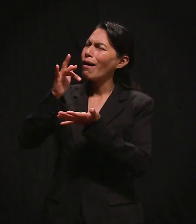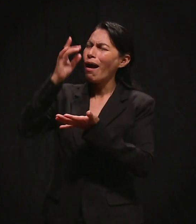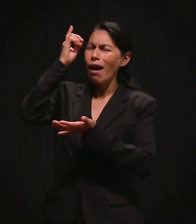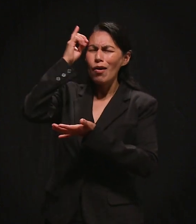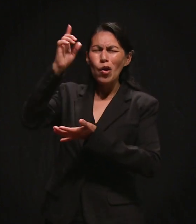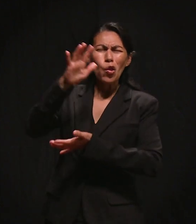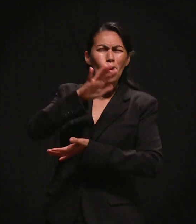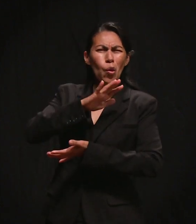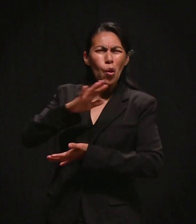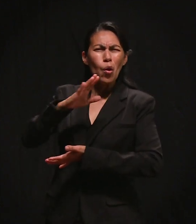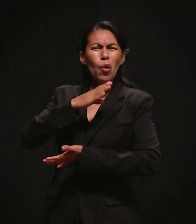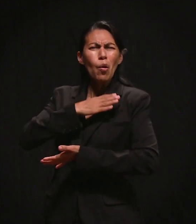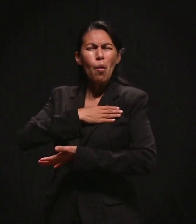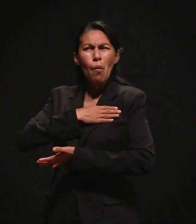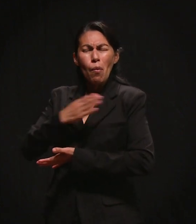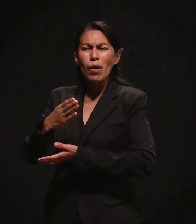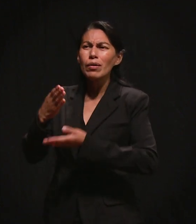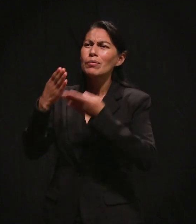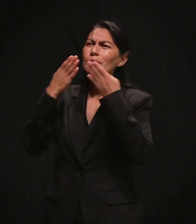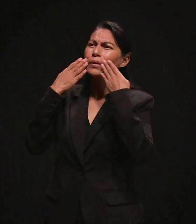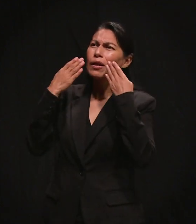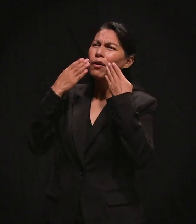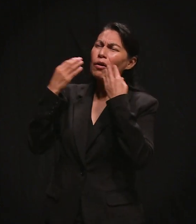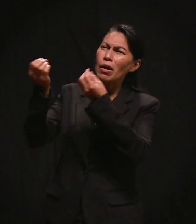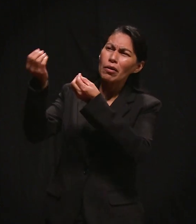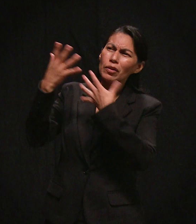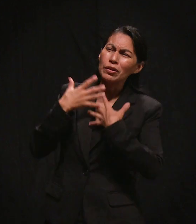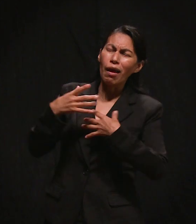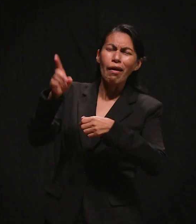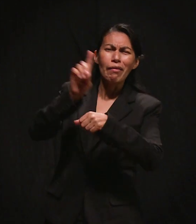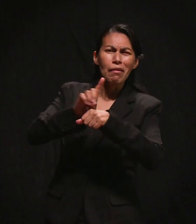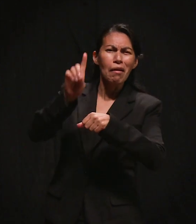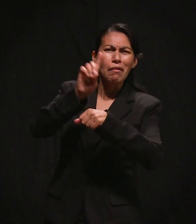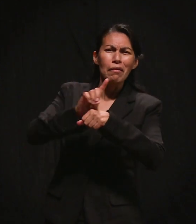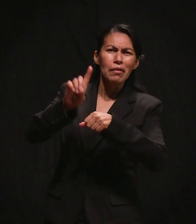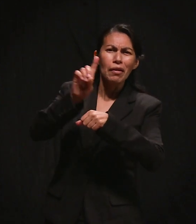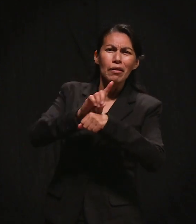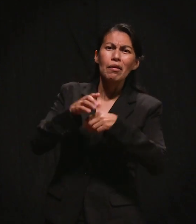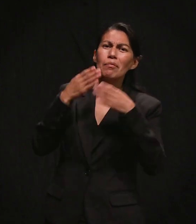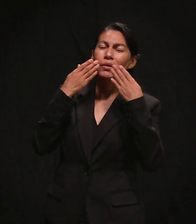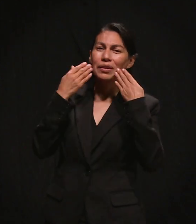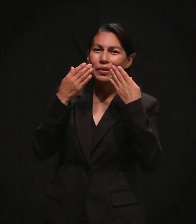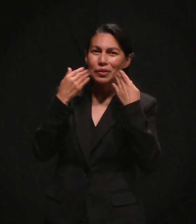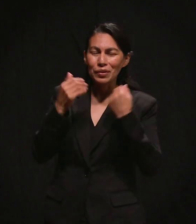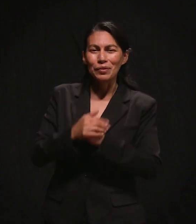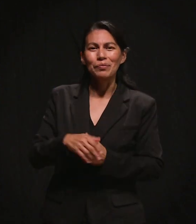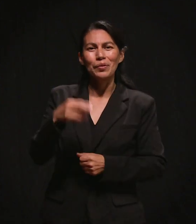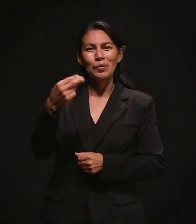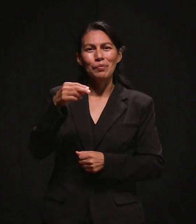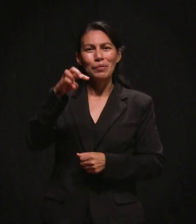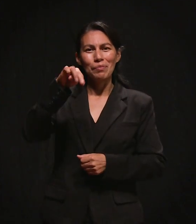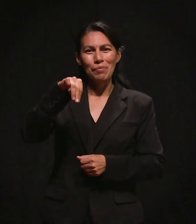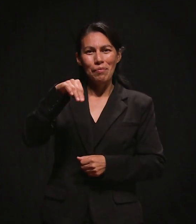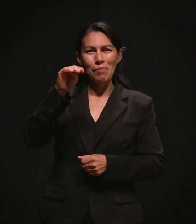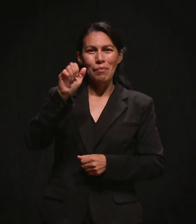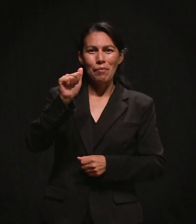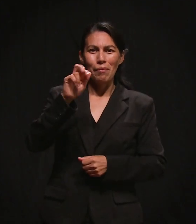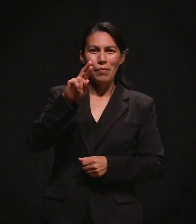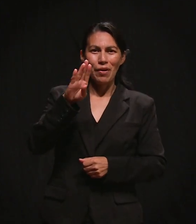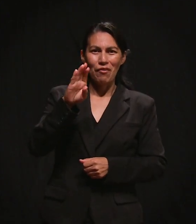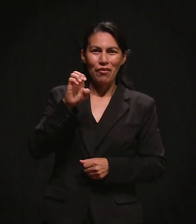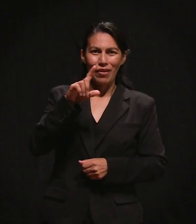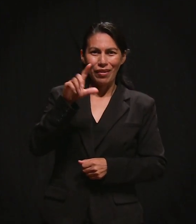que nos da cada día y su misericordia son nuevas cada mañana. Soy Marbella. Un saludo para ti,